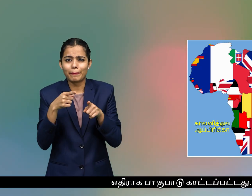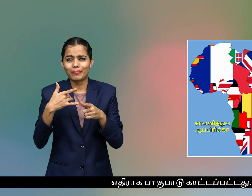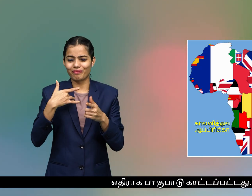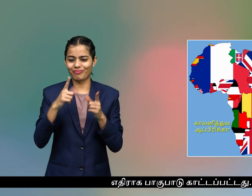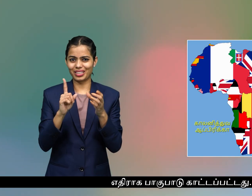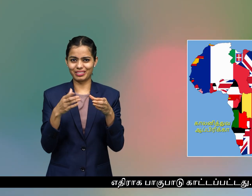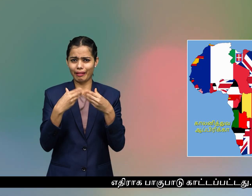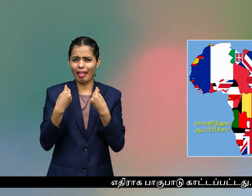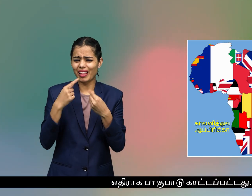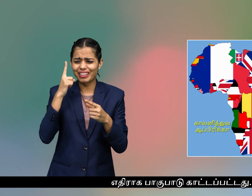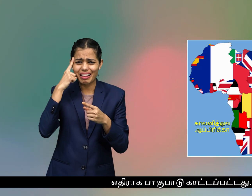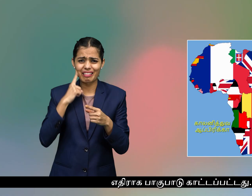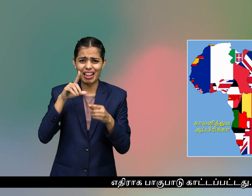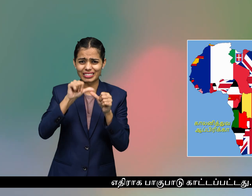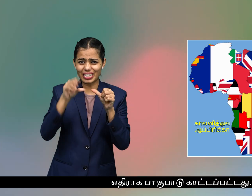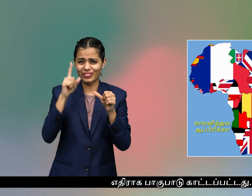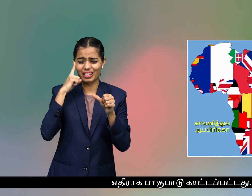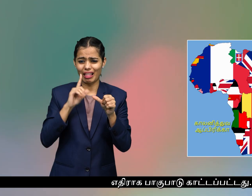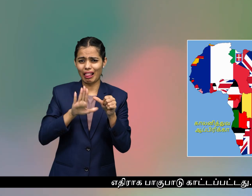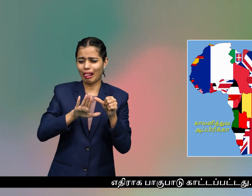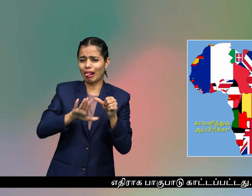எதிராக பாகுபாடு காட்டப்பட்டது.